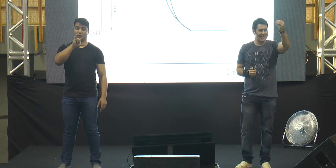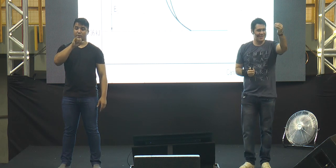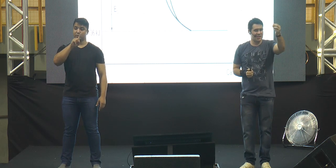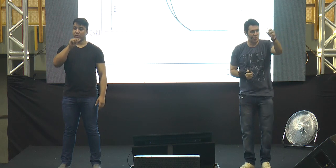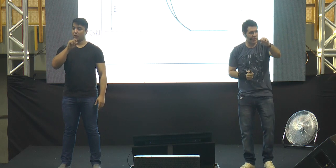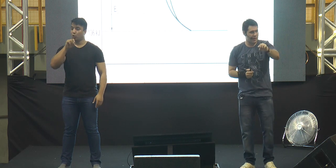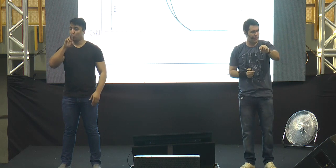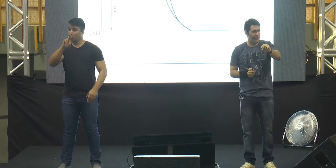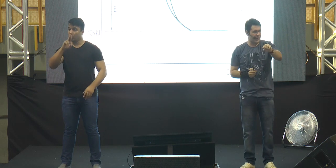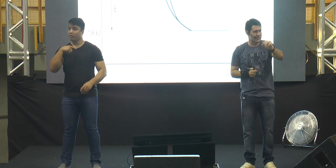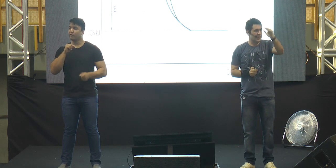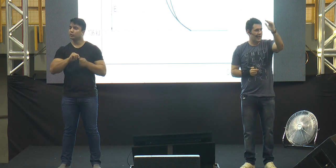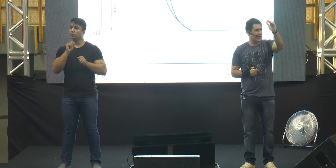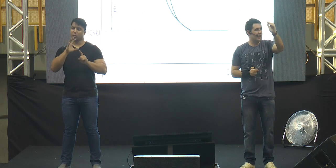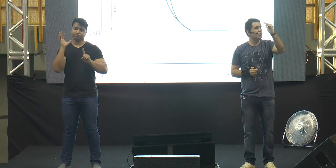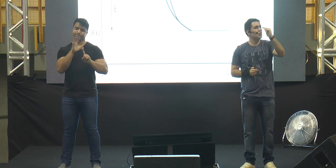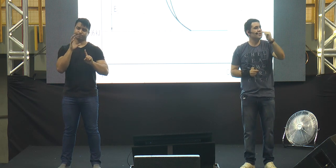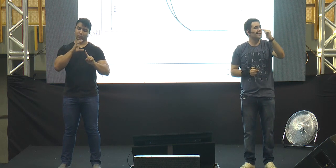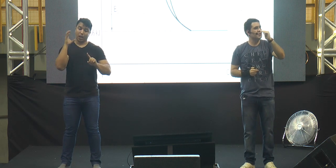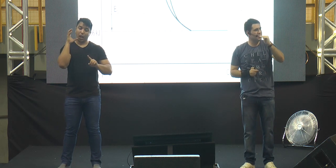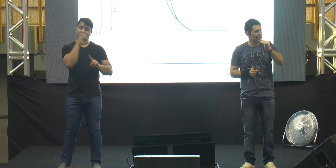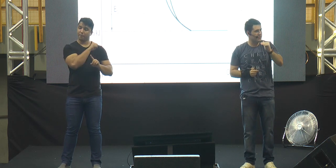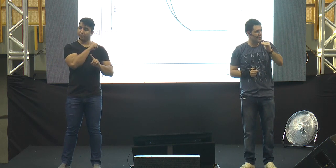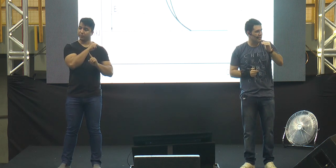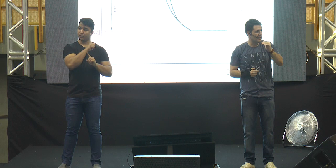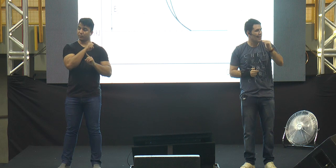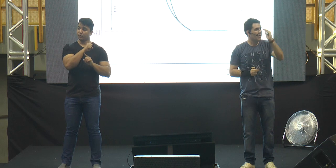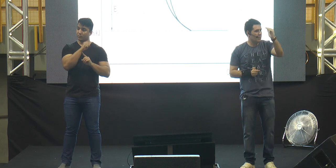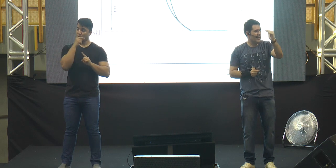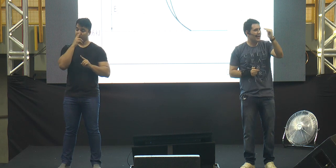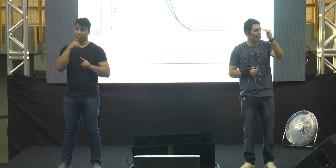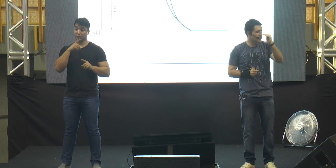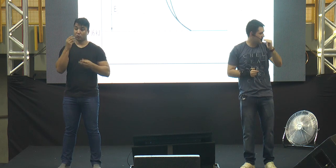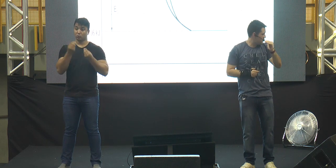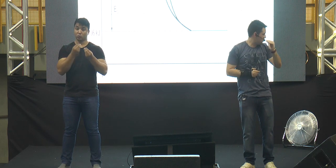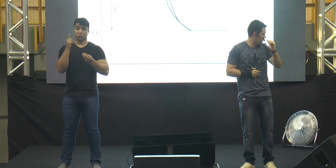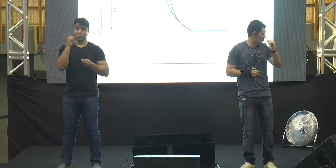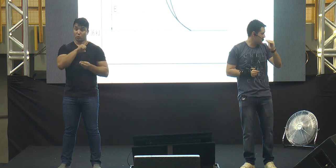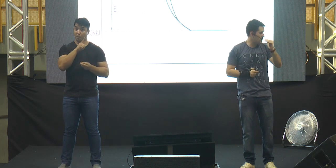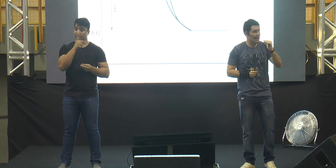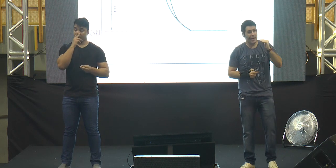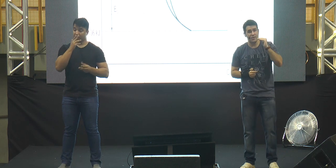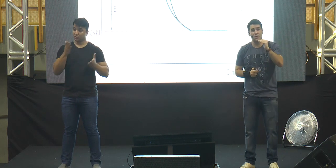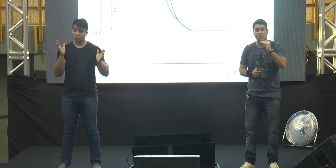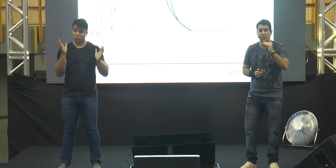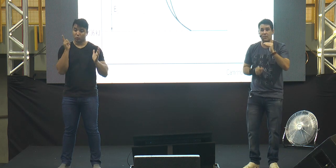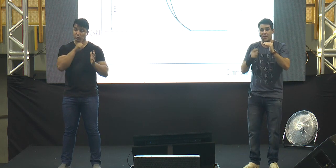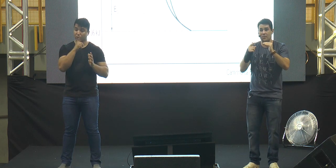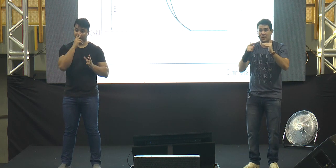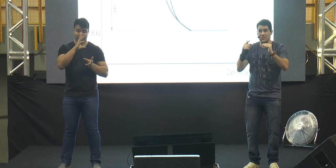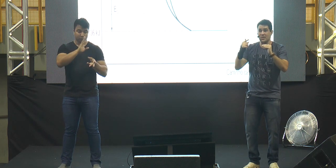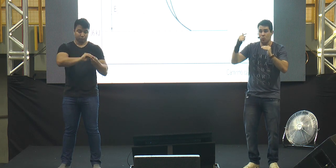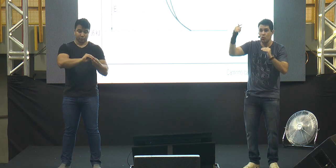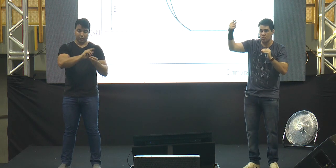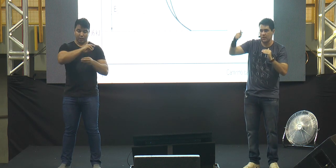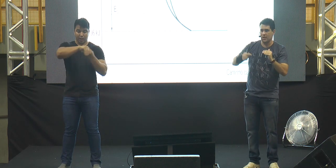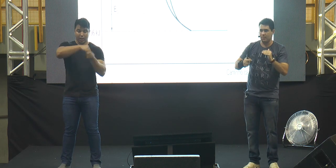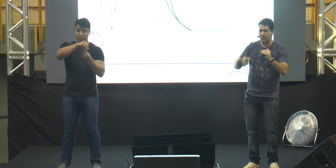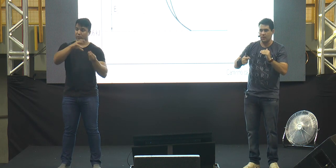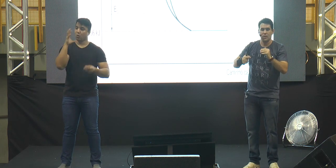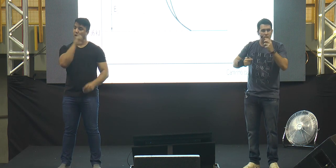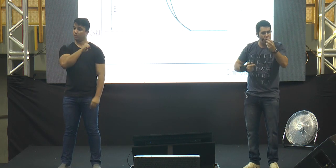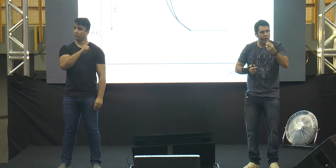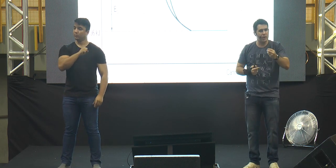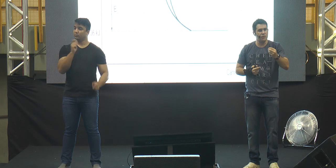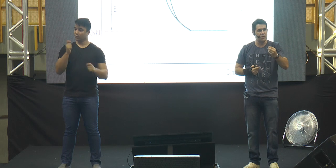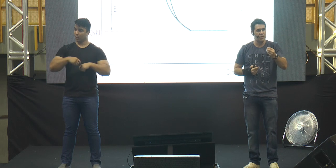Porque o catalisador, o que é que ele faz? Ele reduz a energia de ativação. Como ele reduz a energia de ativação, a reação química ela passa a ser muito mais